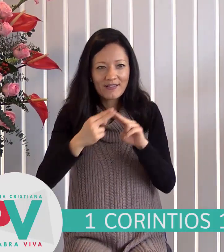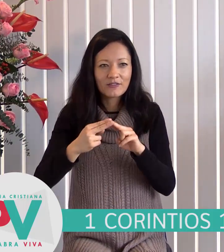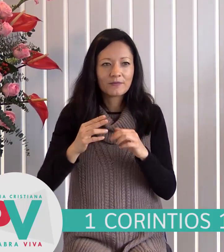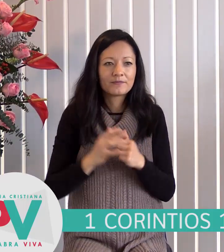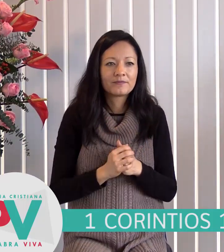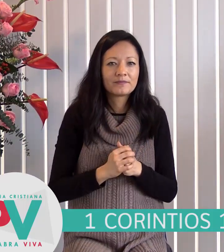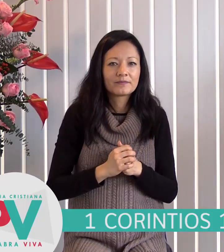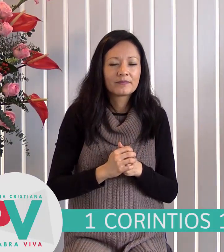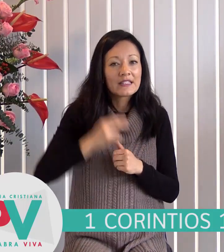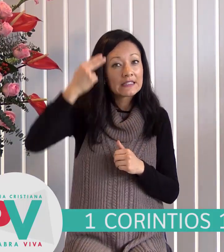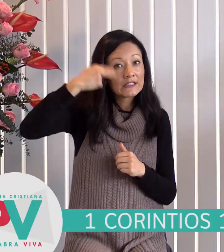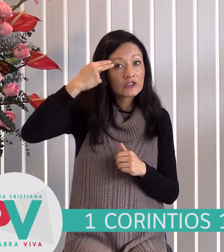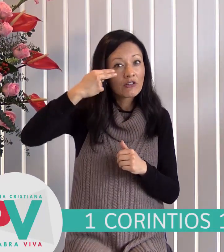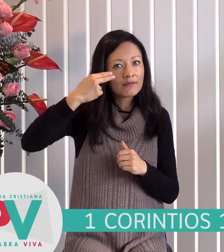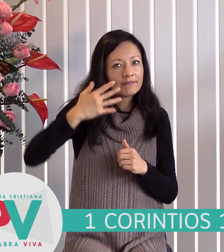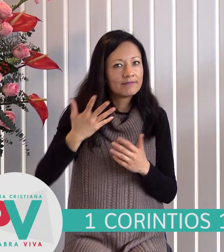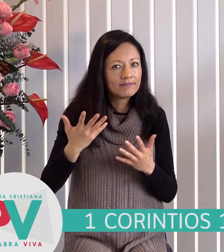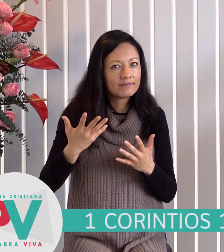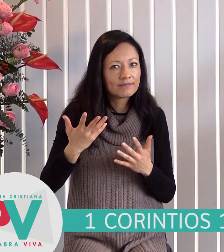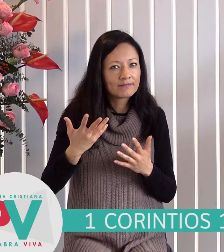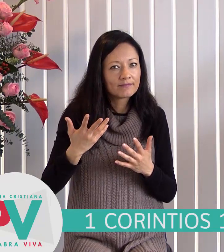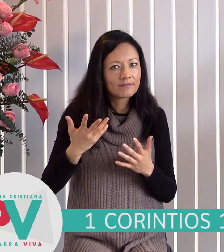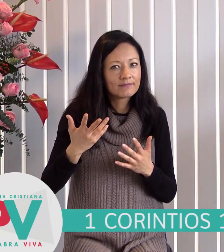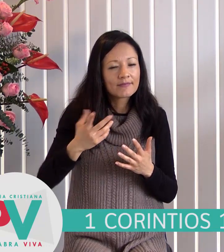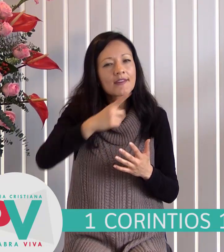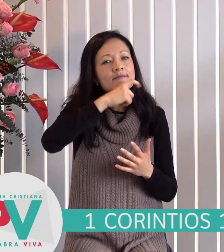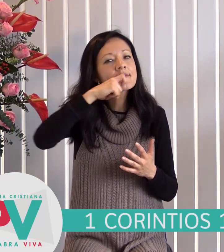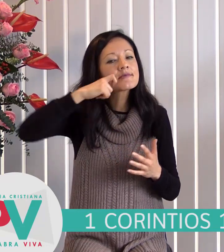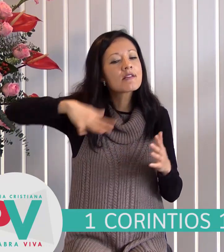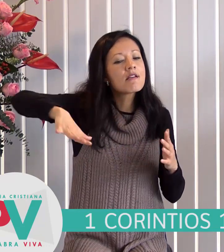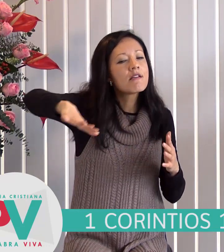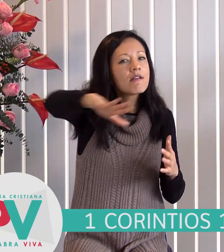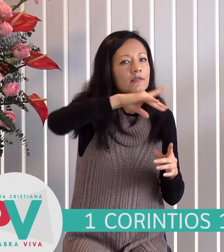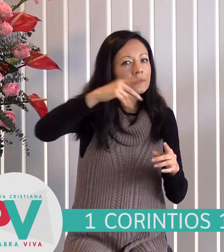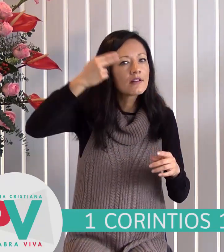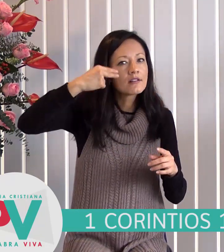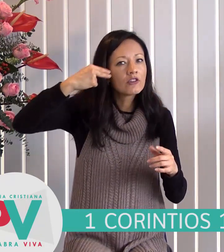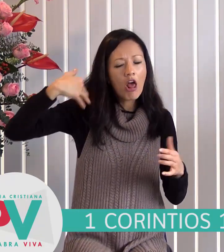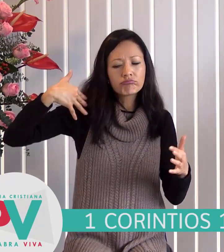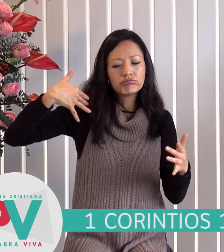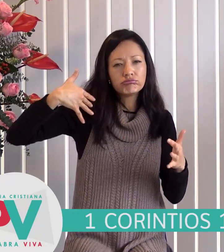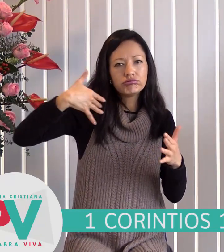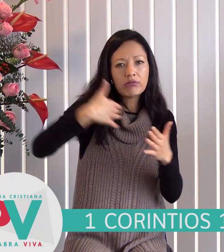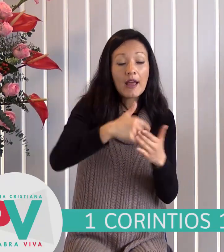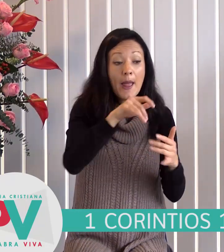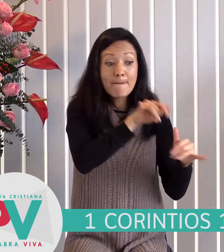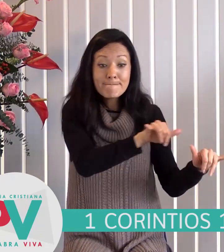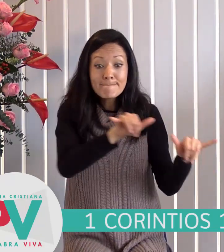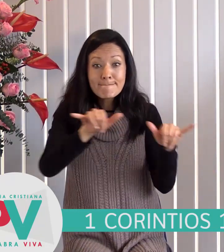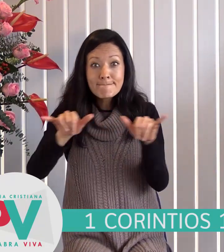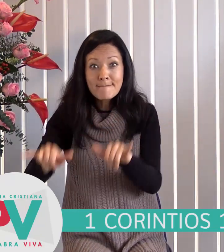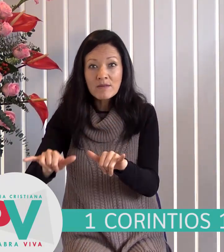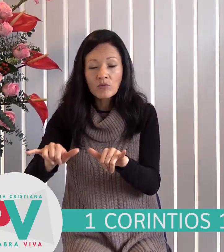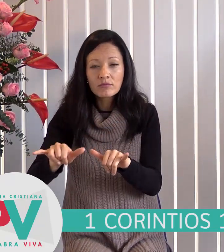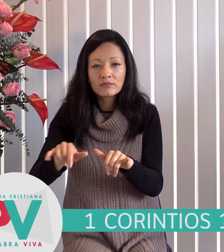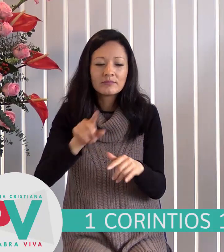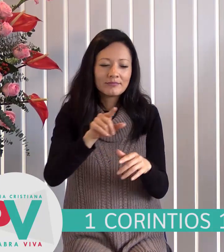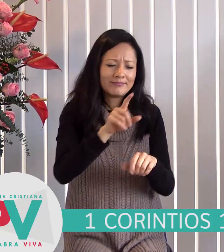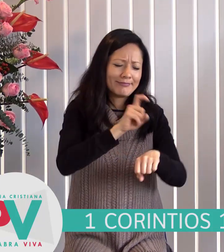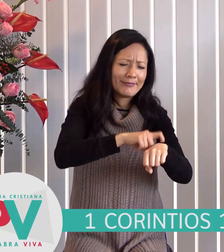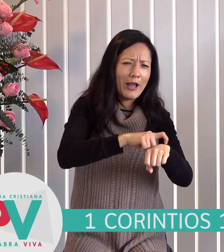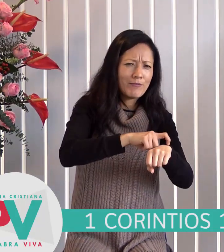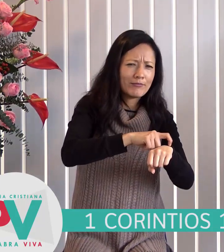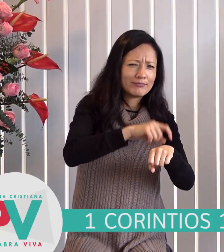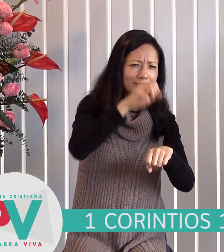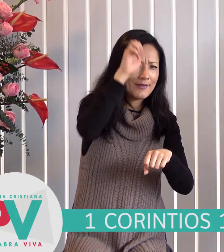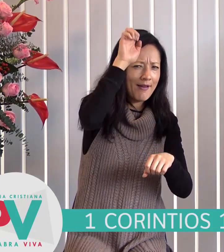histórico, lo que ocurre en el Edén es histórico, lo que ocurre en el desierto es histórico, pero también al mismo tiempo es una analogía del Edén.